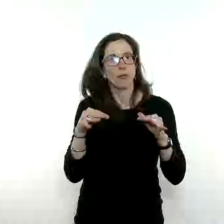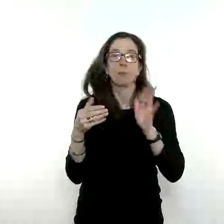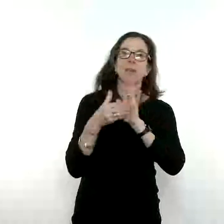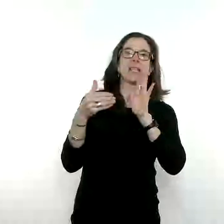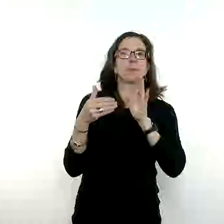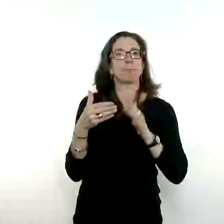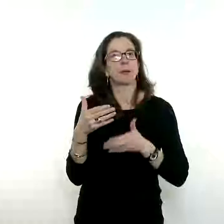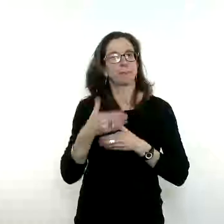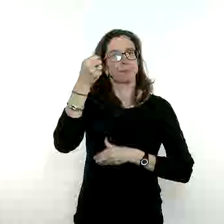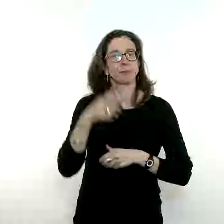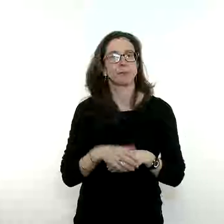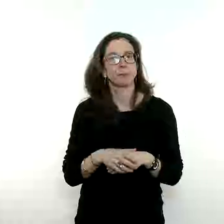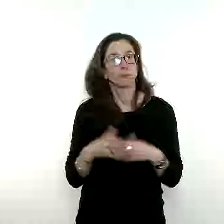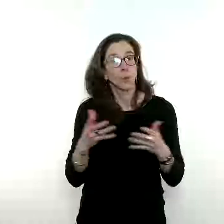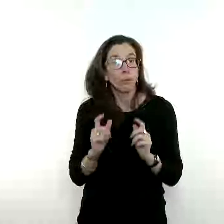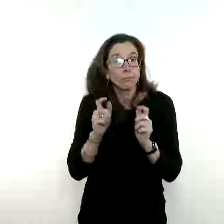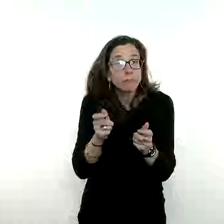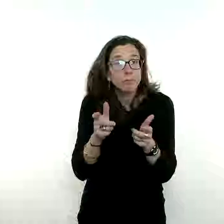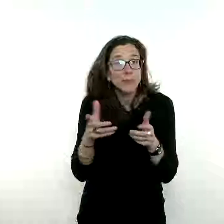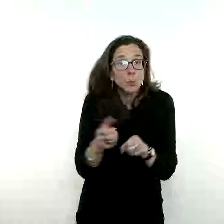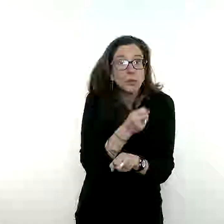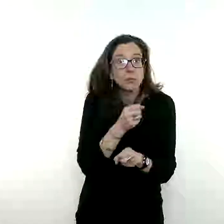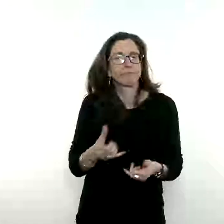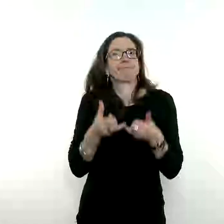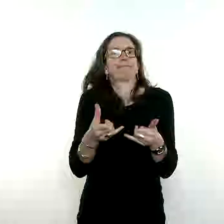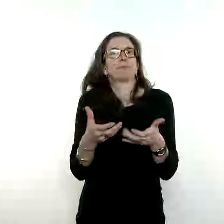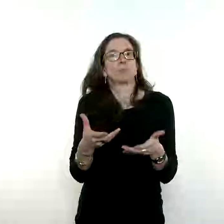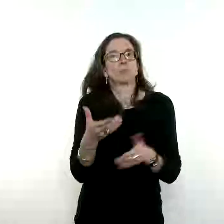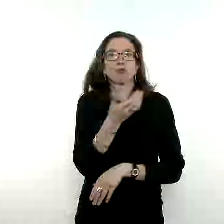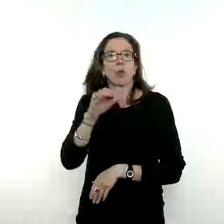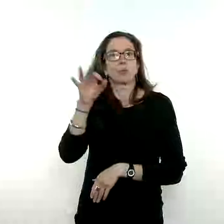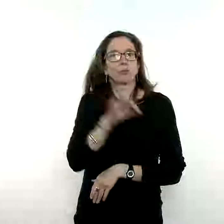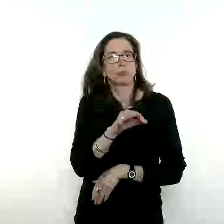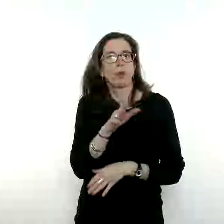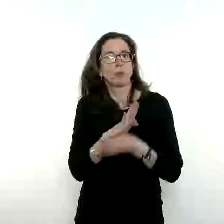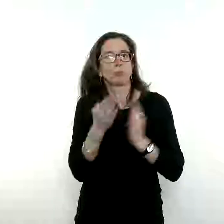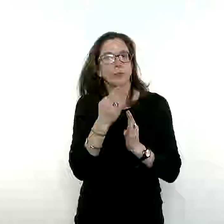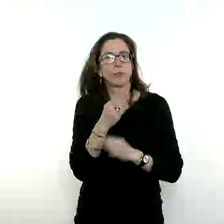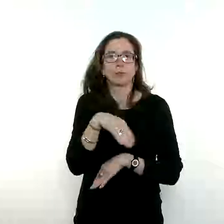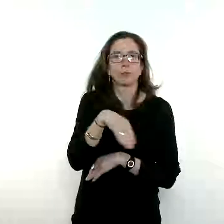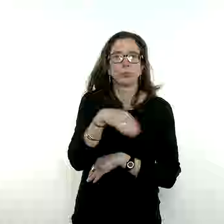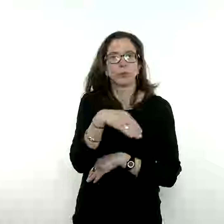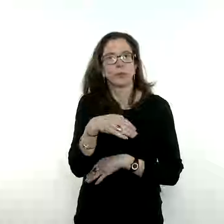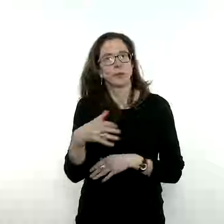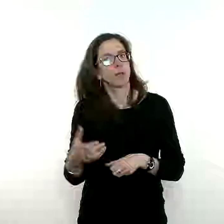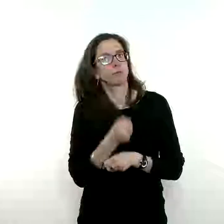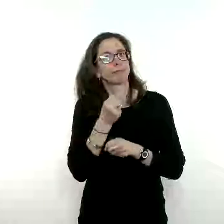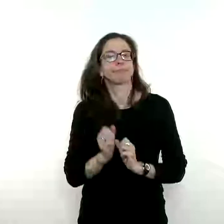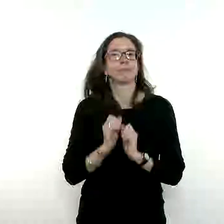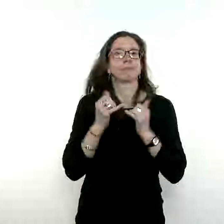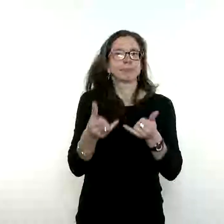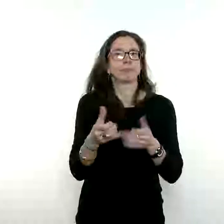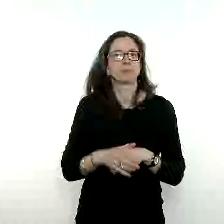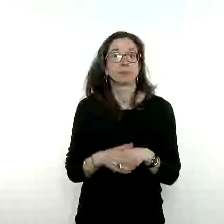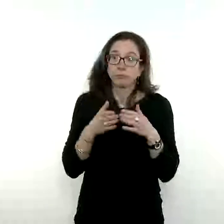vin 100% Montpellier, ce qui est une première historique. Donc je leur ai demandé de venir le